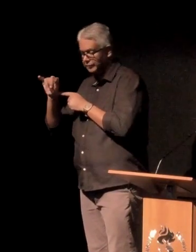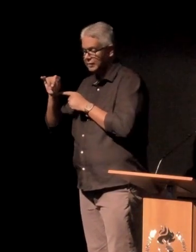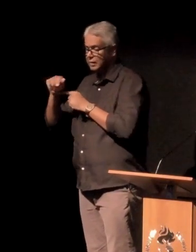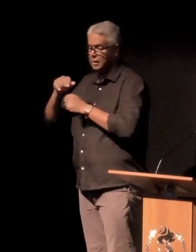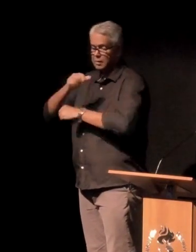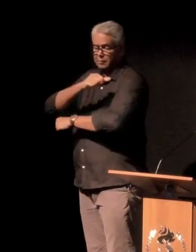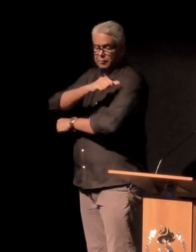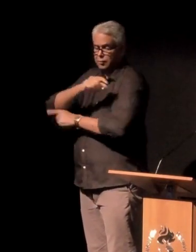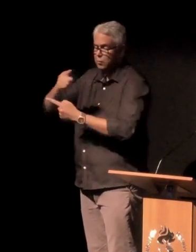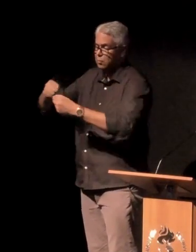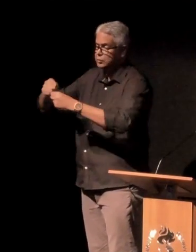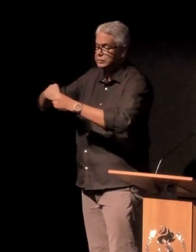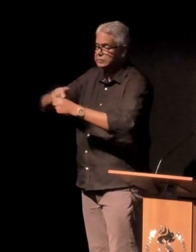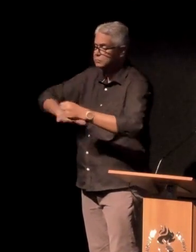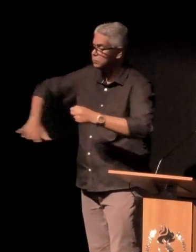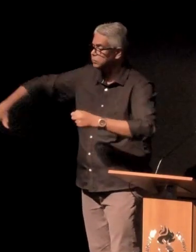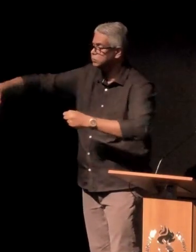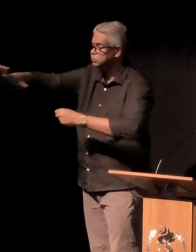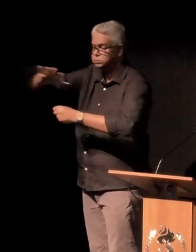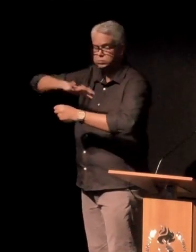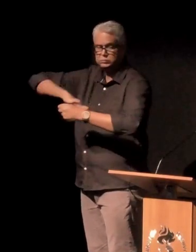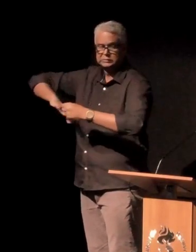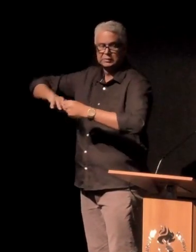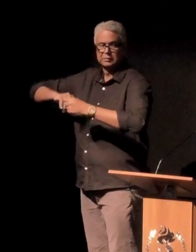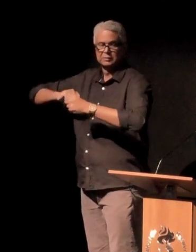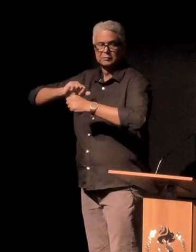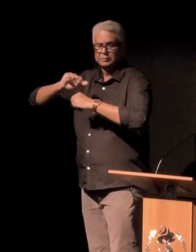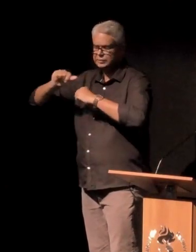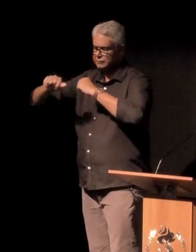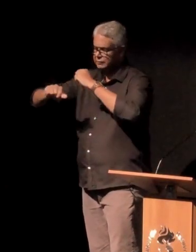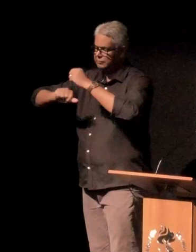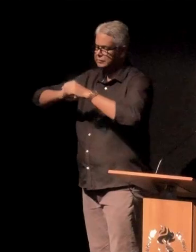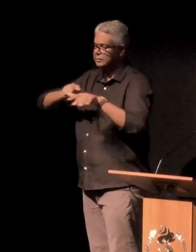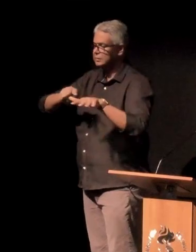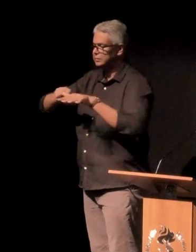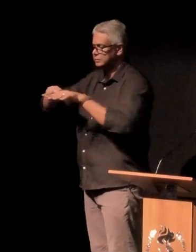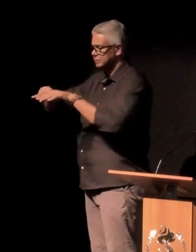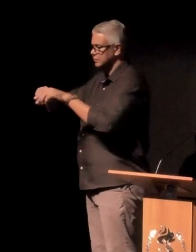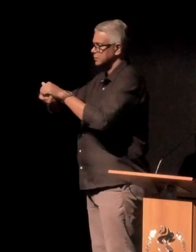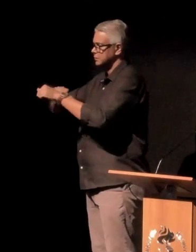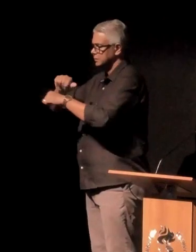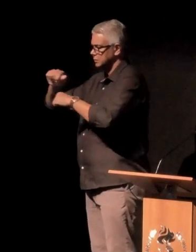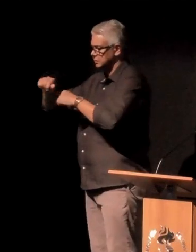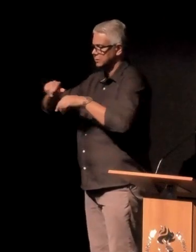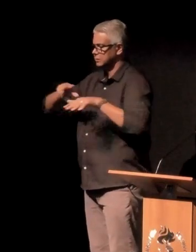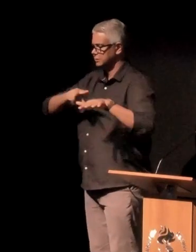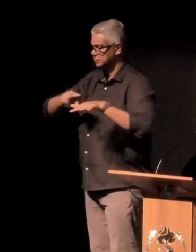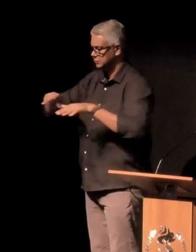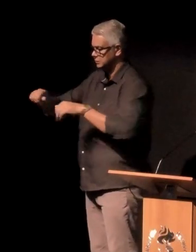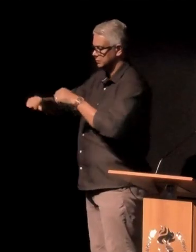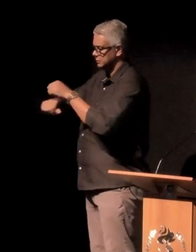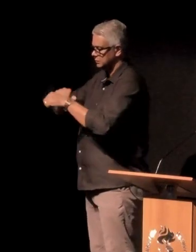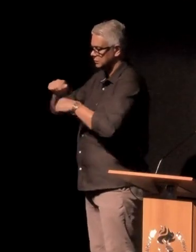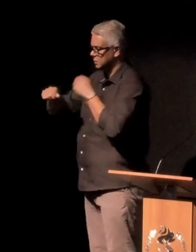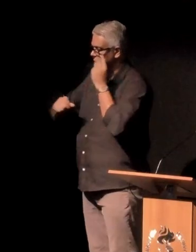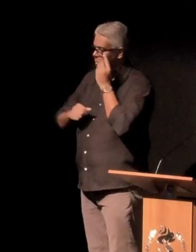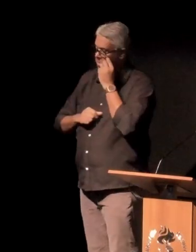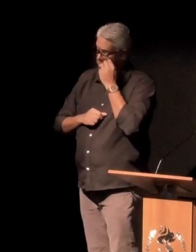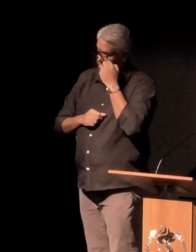para o município inteiro né mas que roda as semanas né mas é aquele cardápio